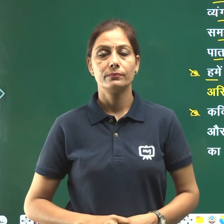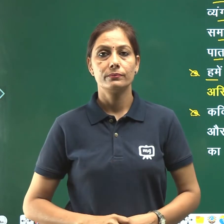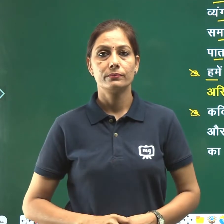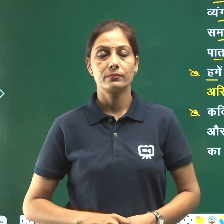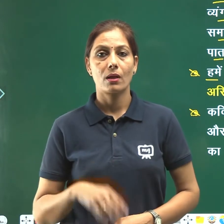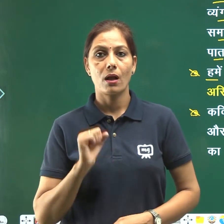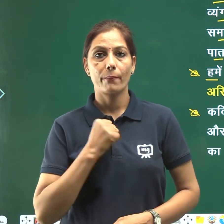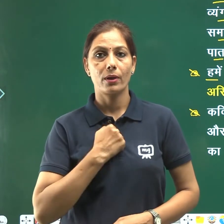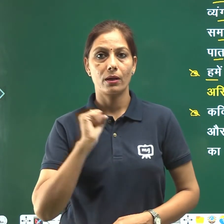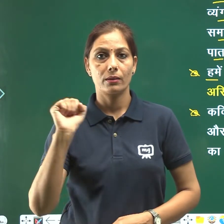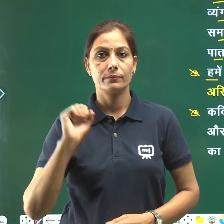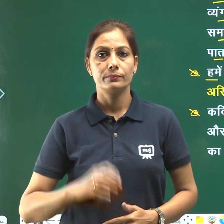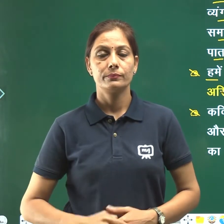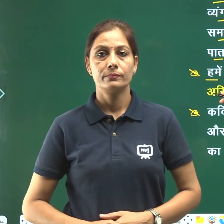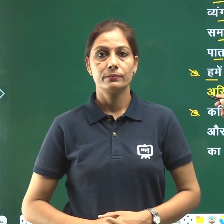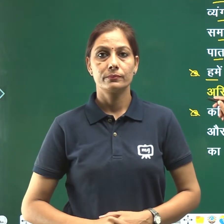अपना